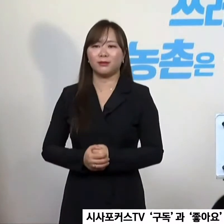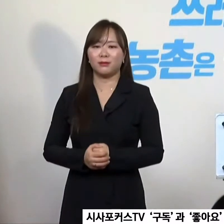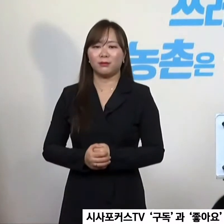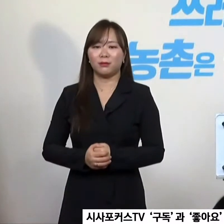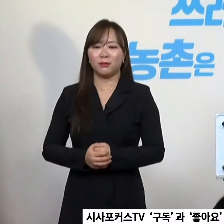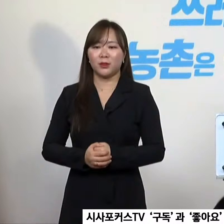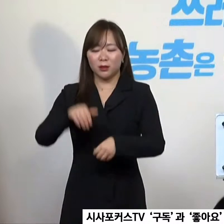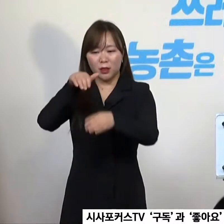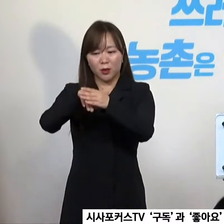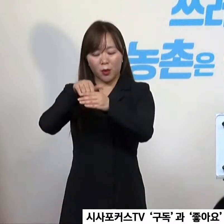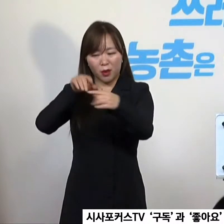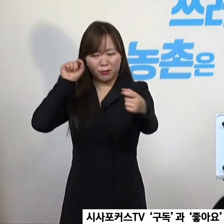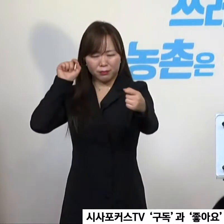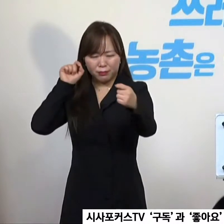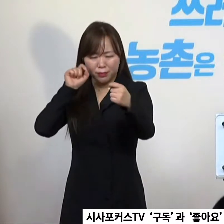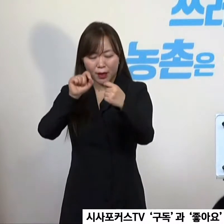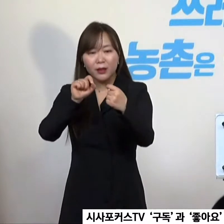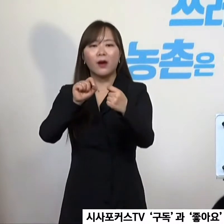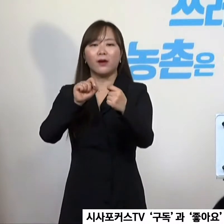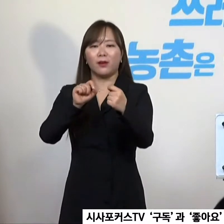뭐 선거에 임박해가지고